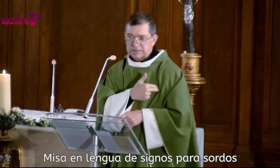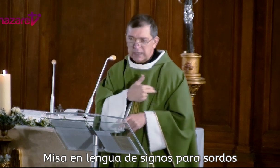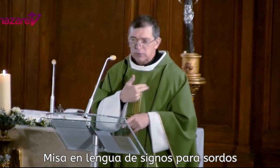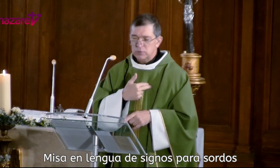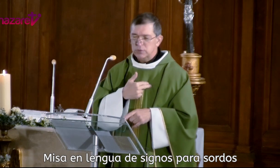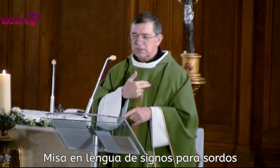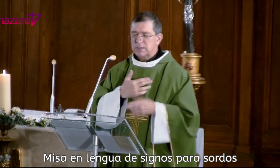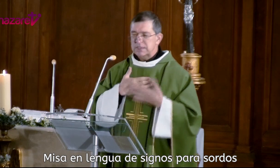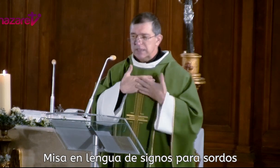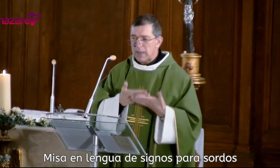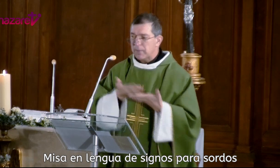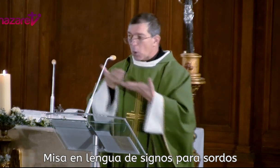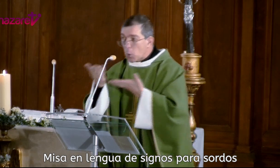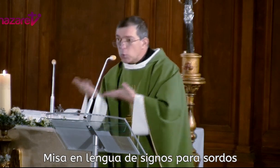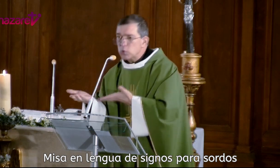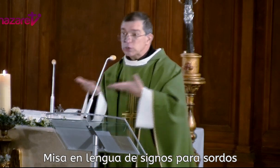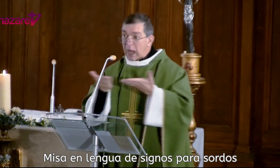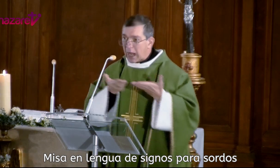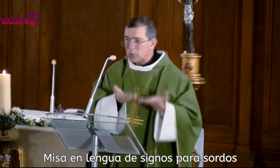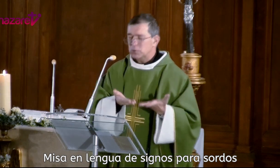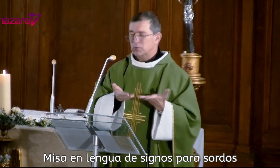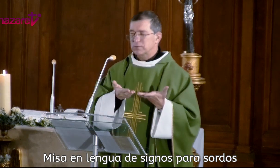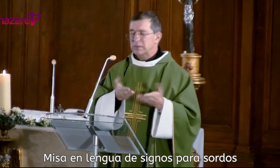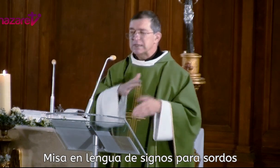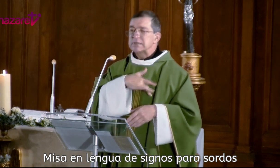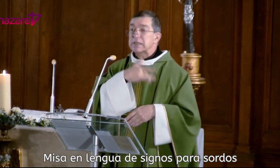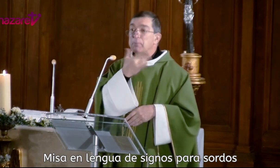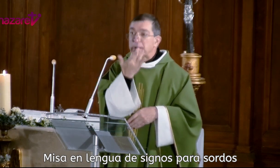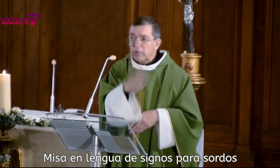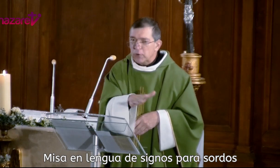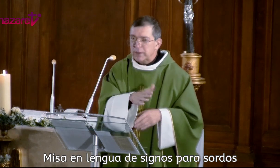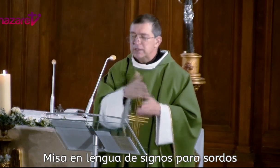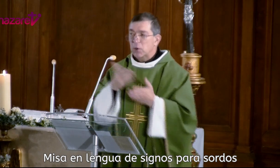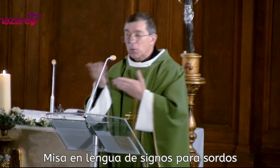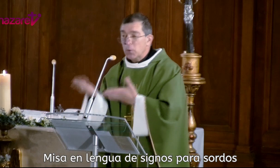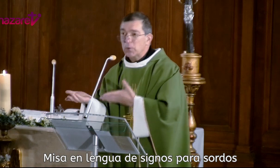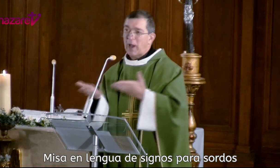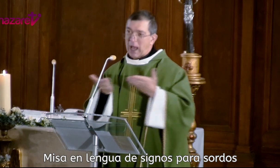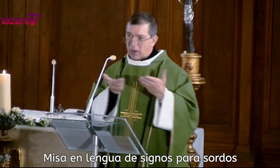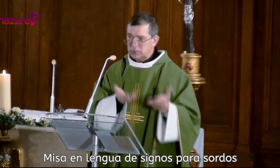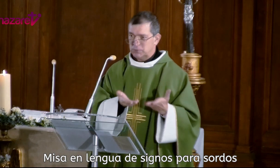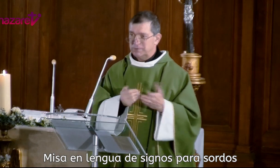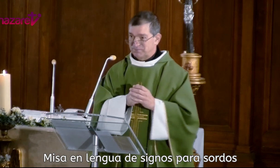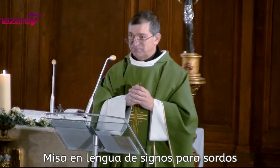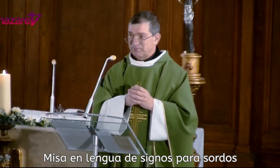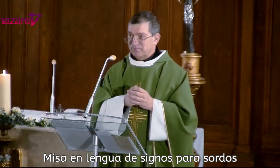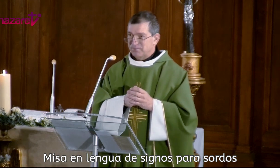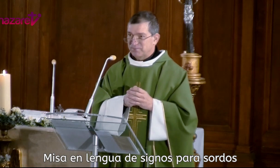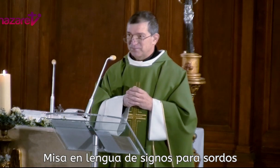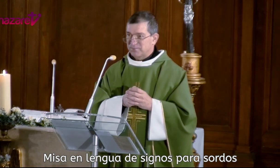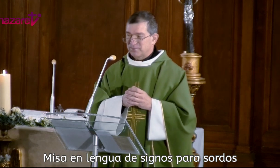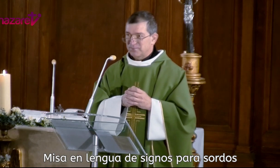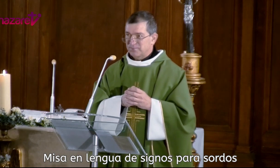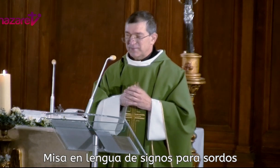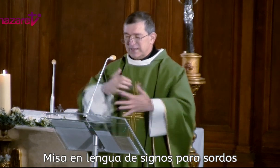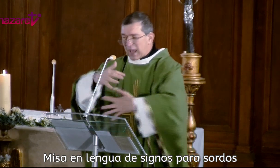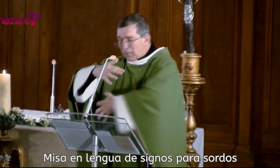cristianos, se amen unos a otros. Se perdones uno a otro y se